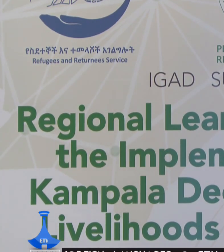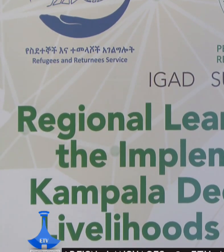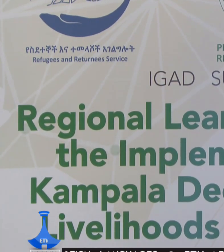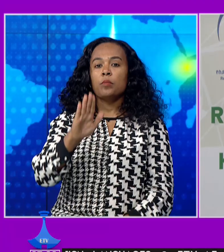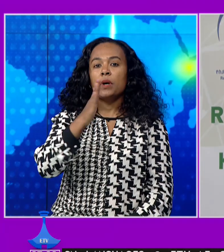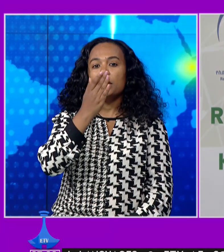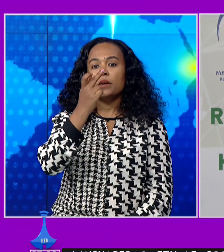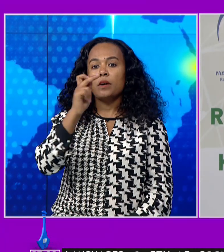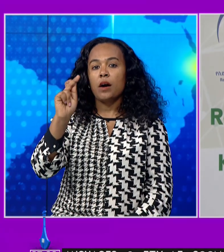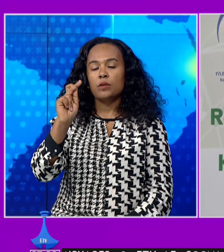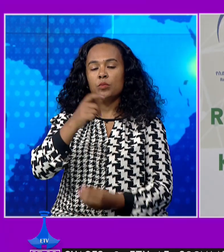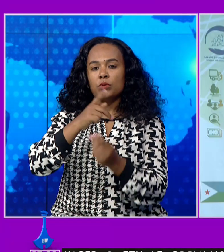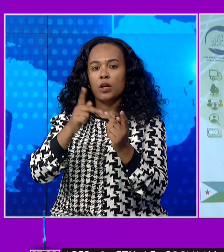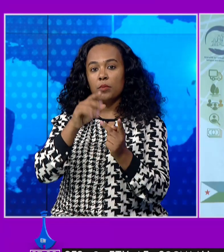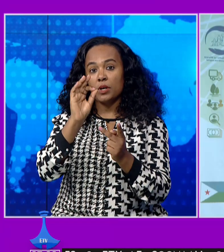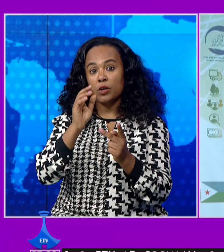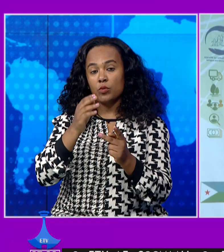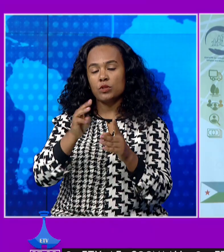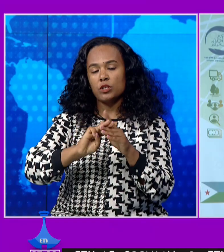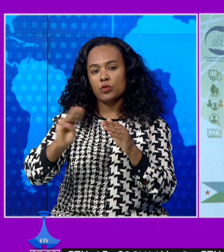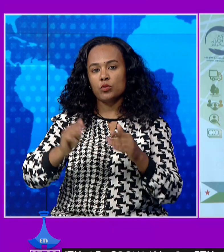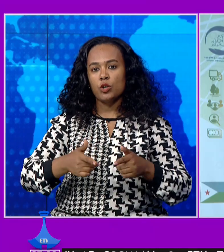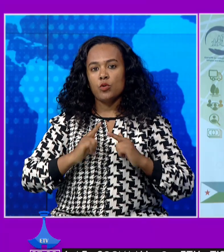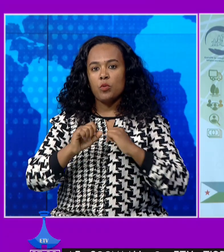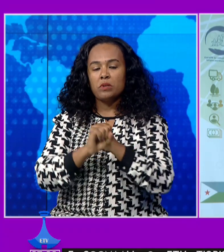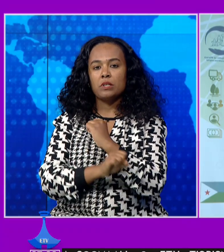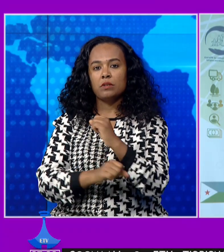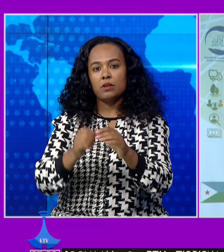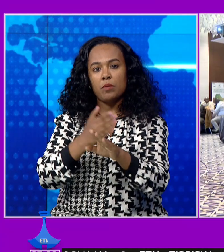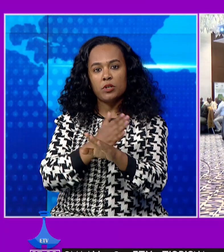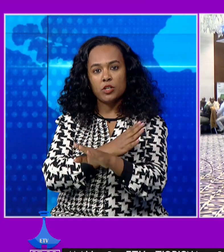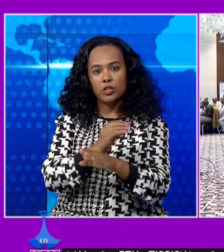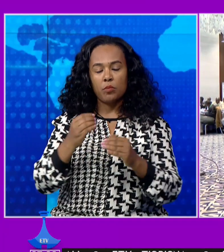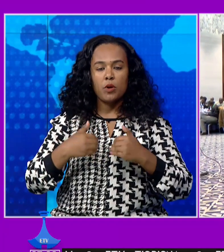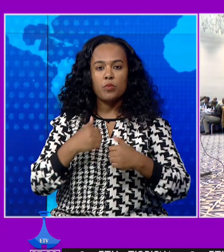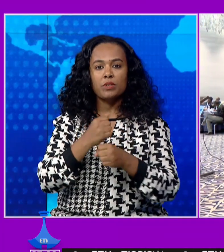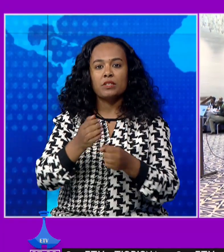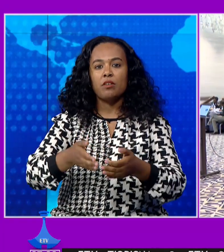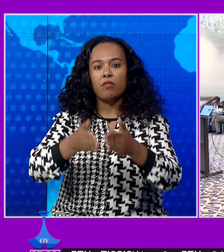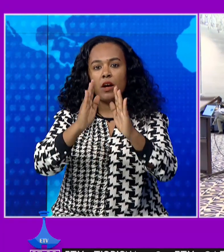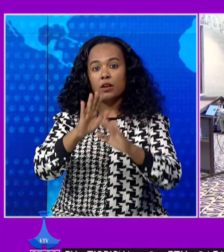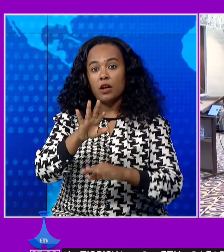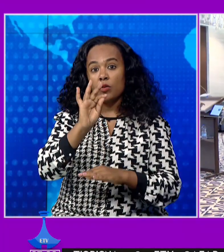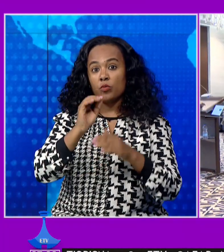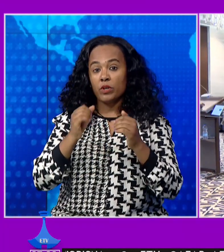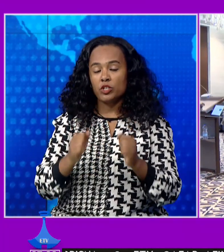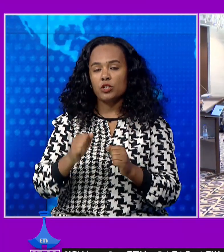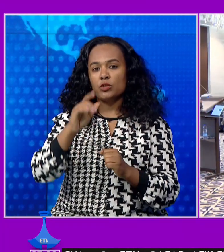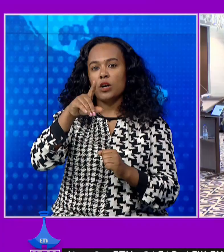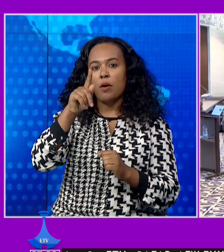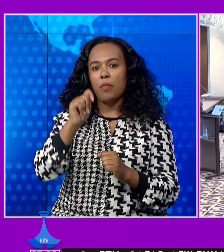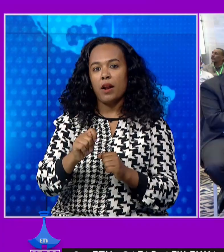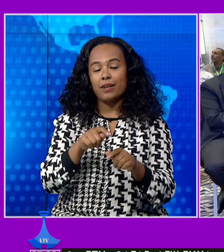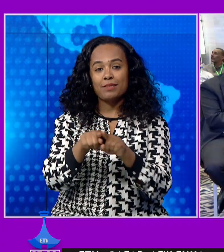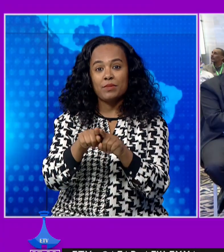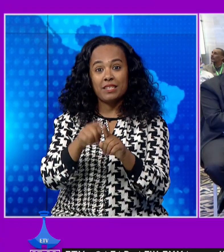በኢጋድ ቀጠና የሚገኙ ስደተኞችን የኑሮ መሰረት ለማሻሻልና ባሉበት የስራ ፈቃድ እንዲያገኙ የሚያስችለው የካምፓላ ስምምነት